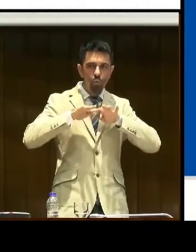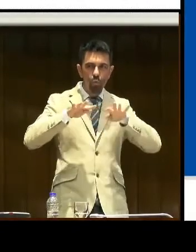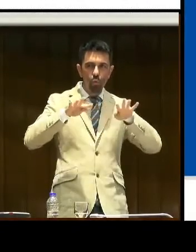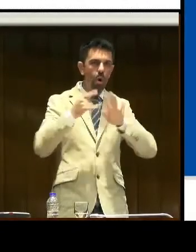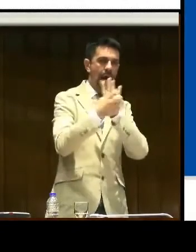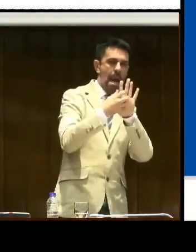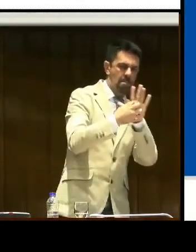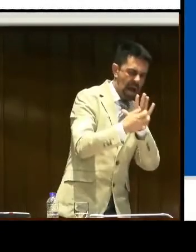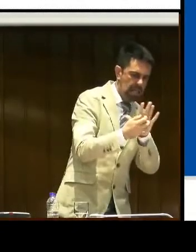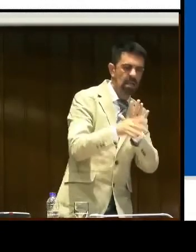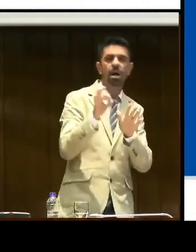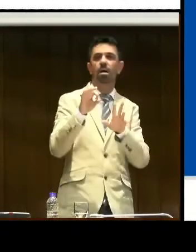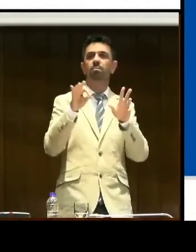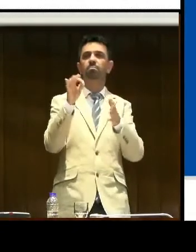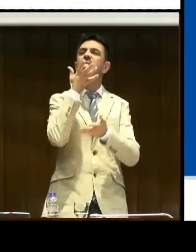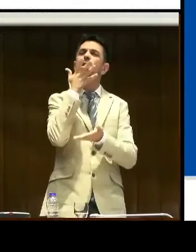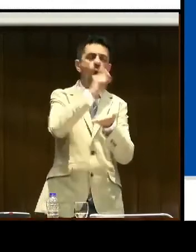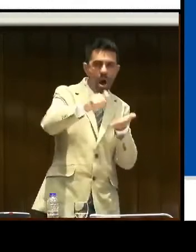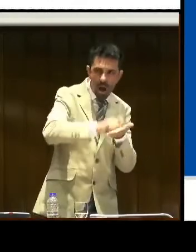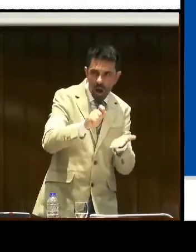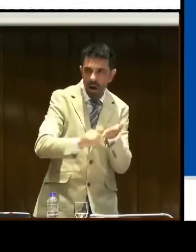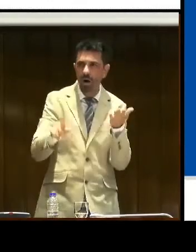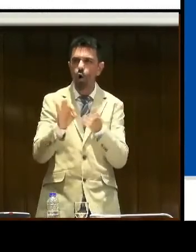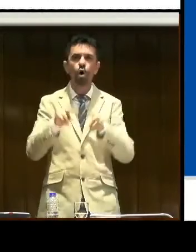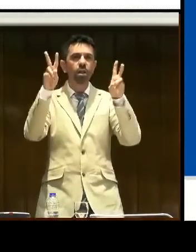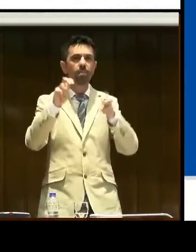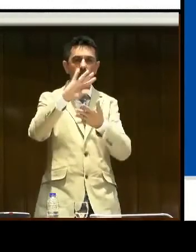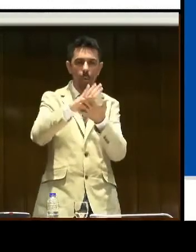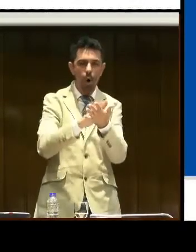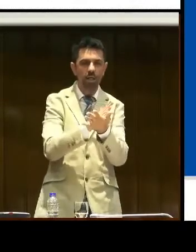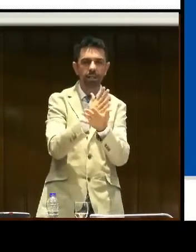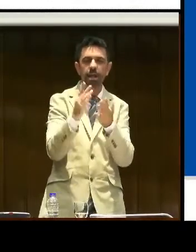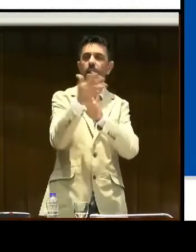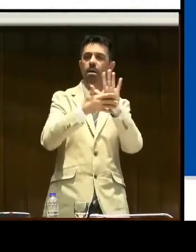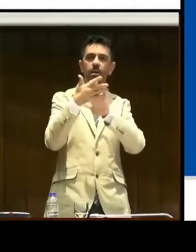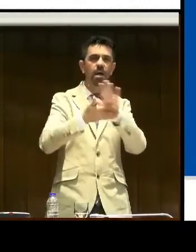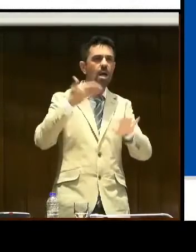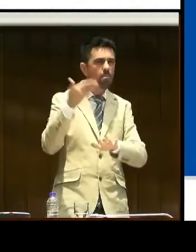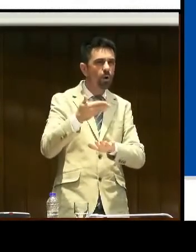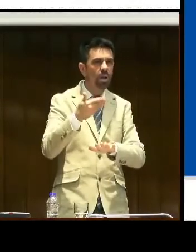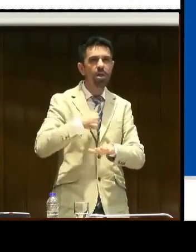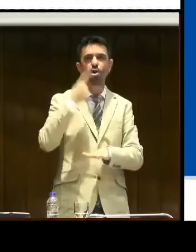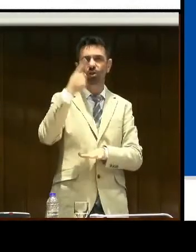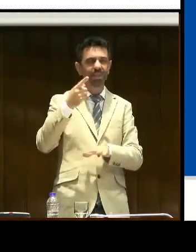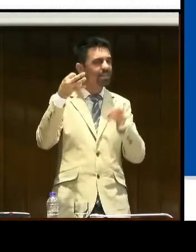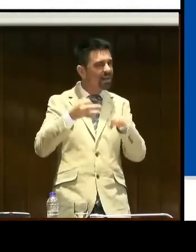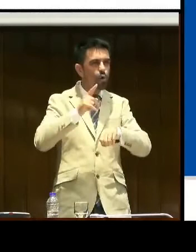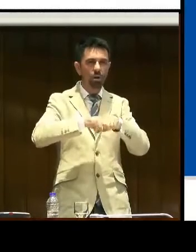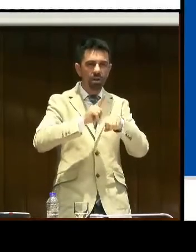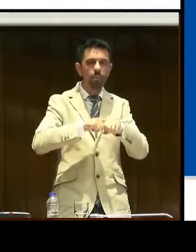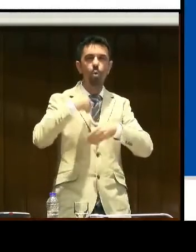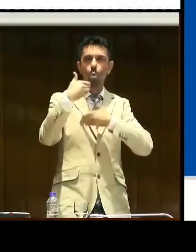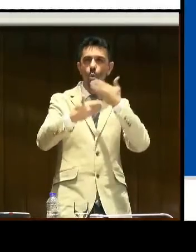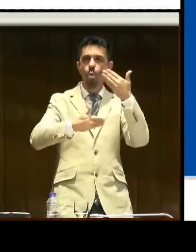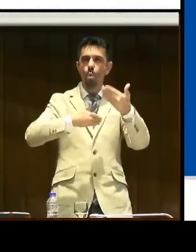sobre escritura de los signos o sobre la relevancia de la poesía en lengua de signos alcancen la